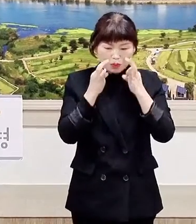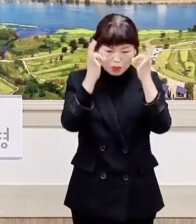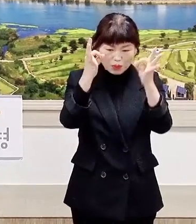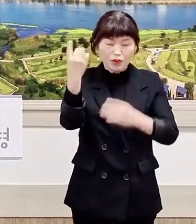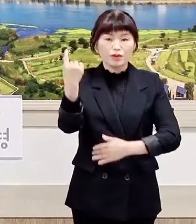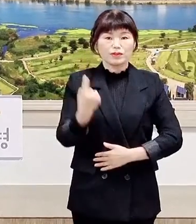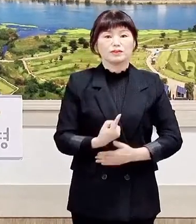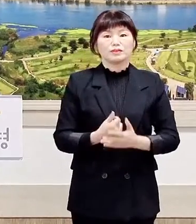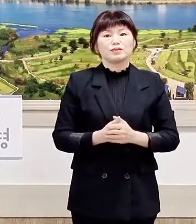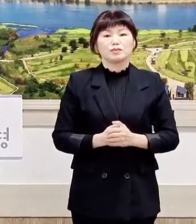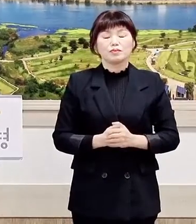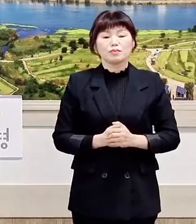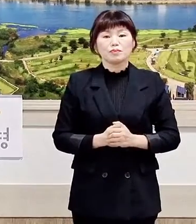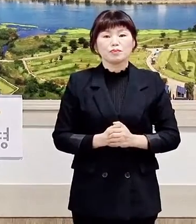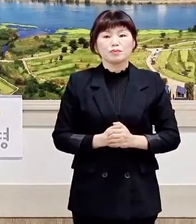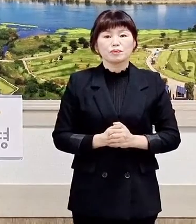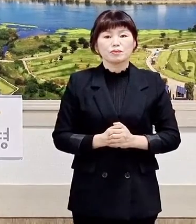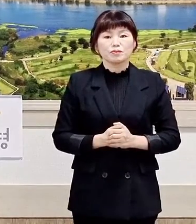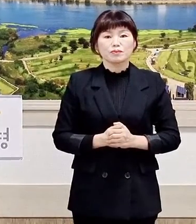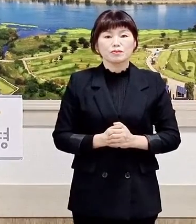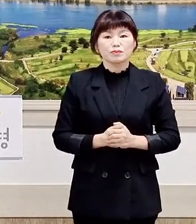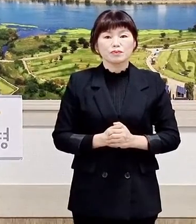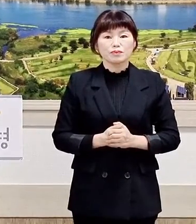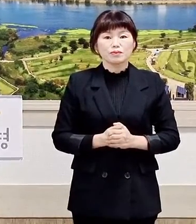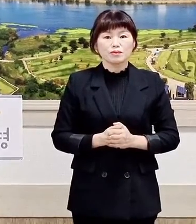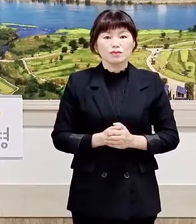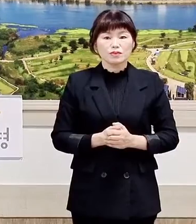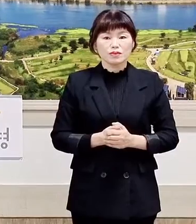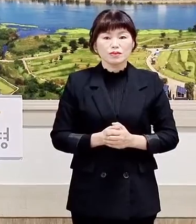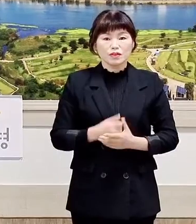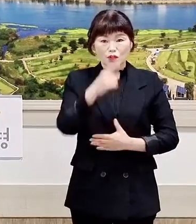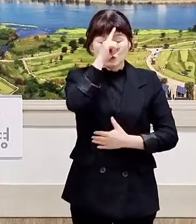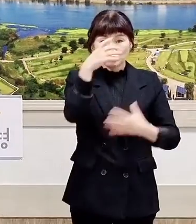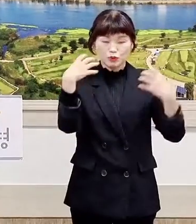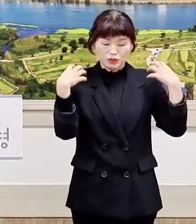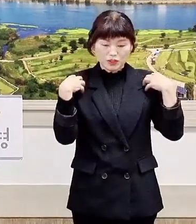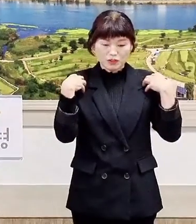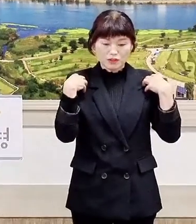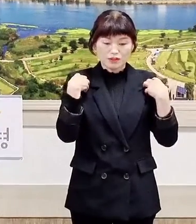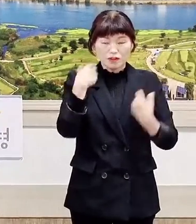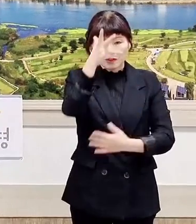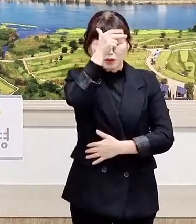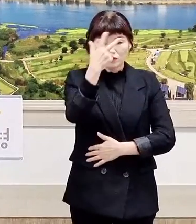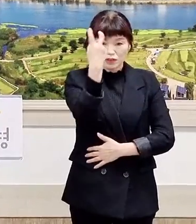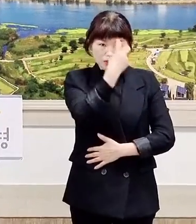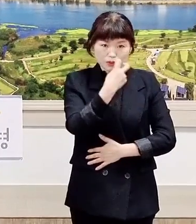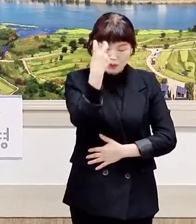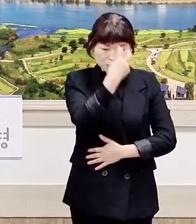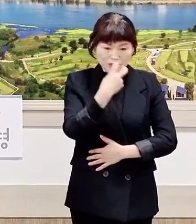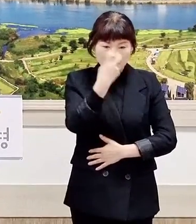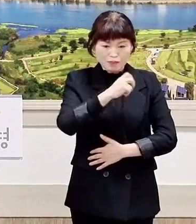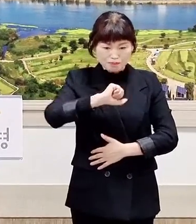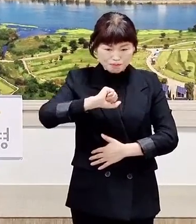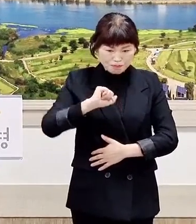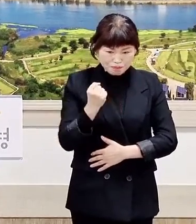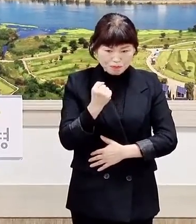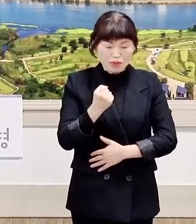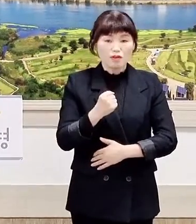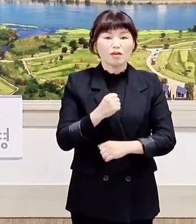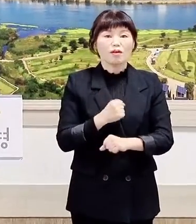안타깝습니다. 양평군은 경찰의 수사에 적극 협조할 것이며 과거 행정의